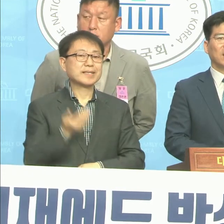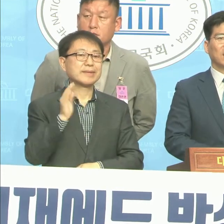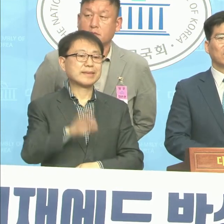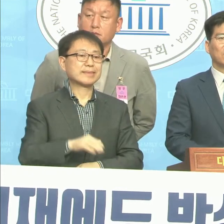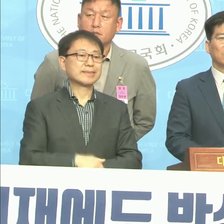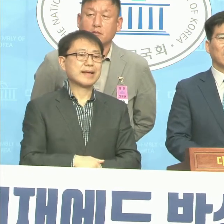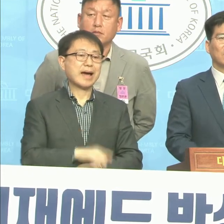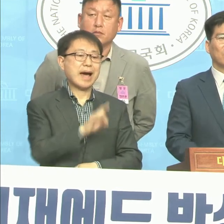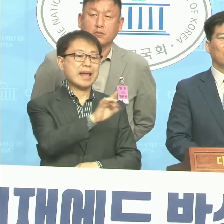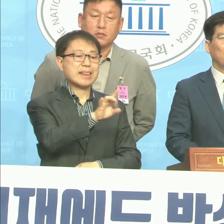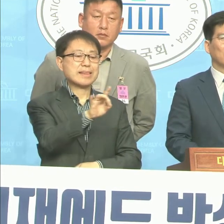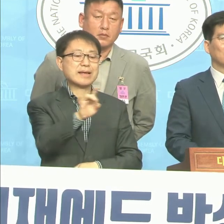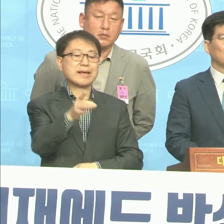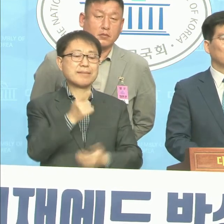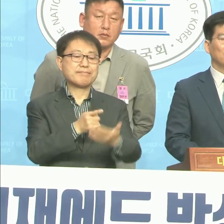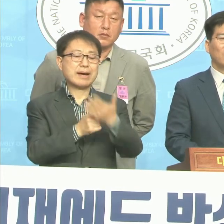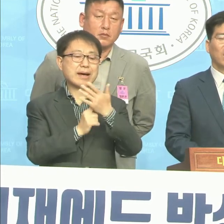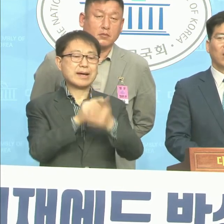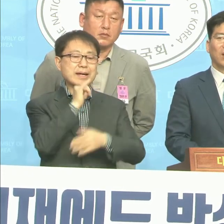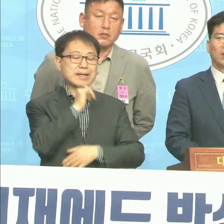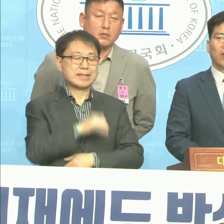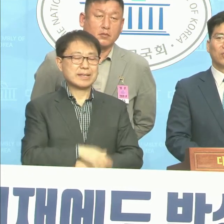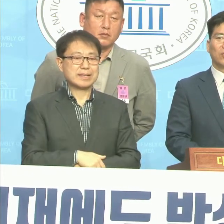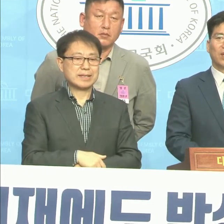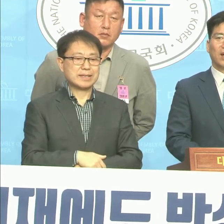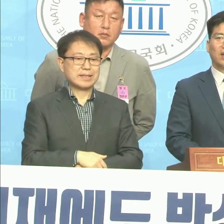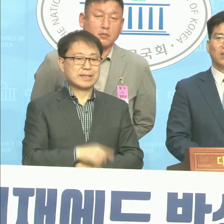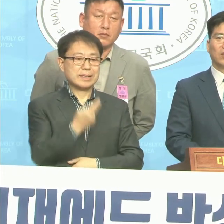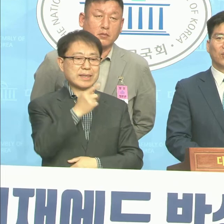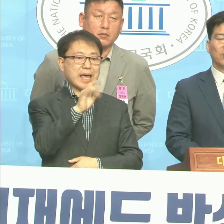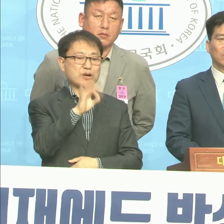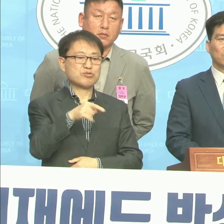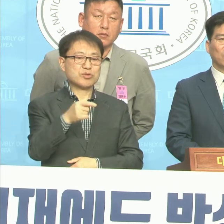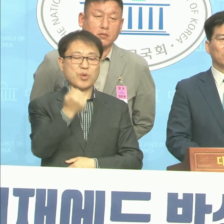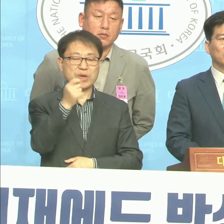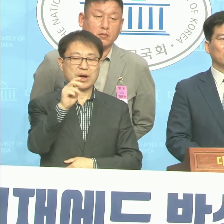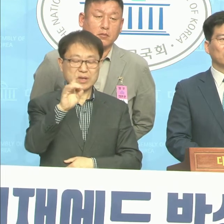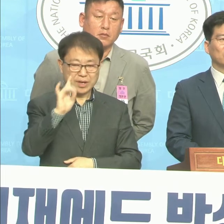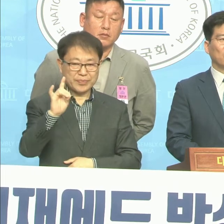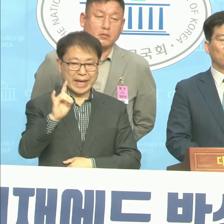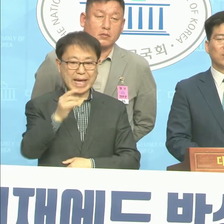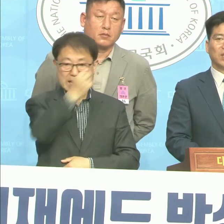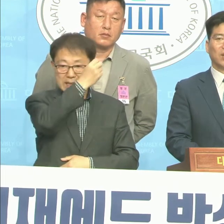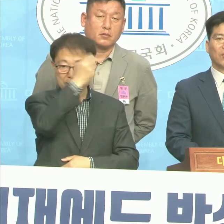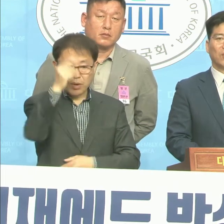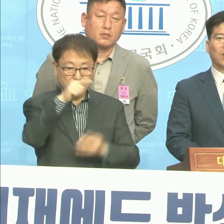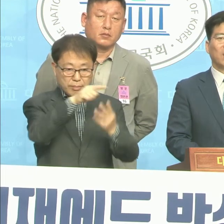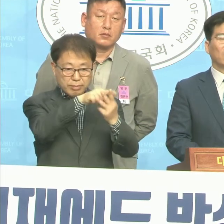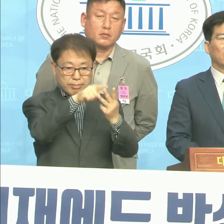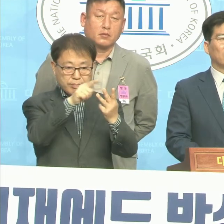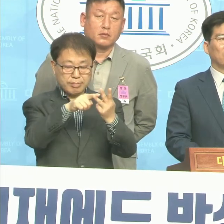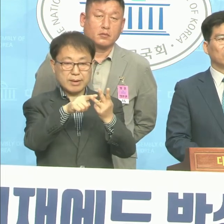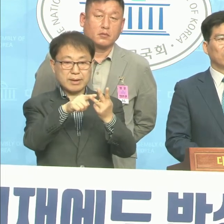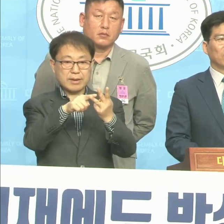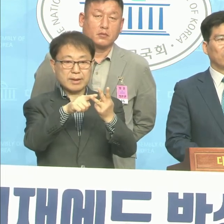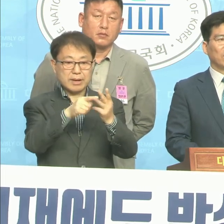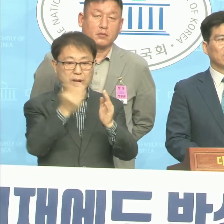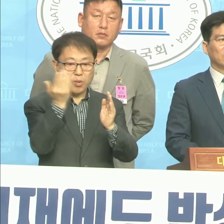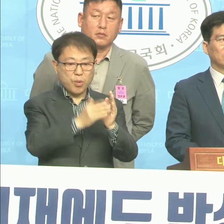그것이 1 2 사실로 밝혀졌고 대우조선해양 그리고 현대중공업 삼성중공업 을 차례로